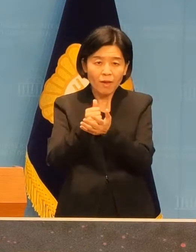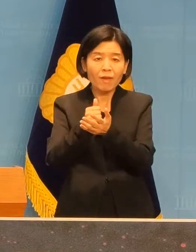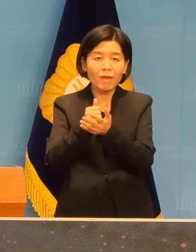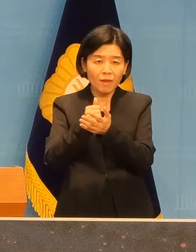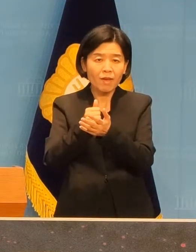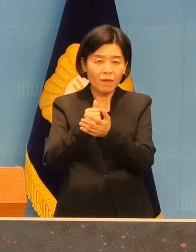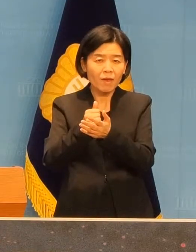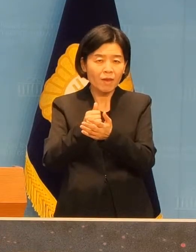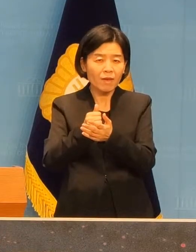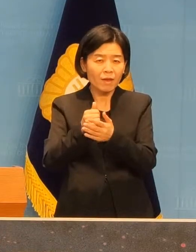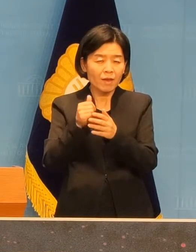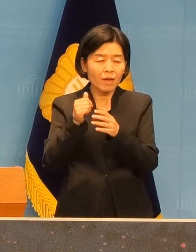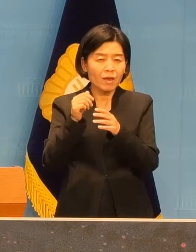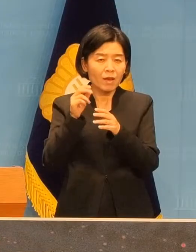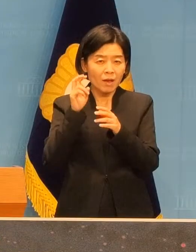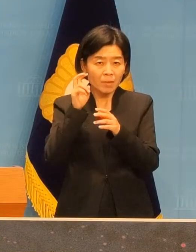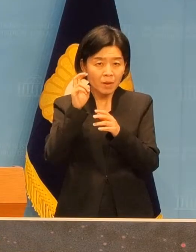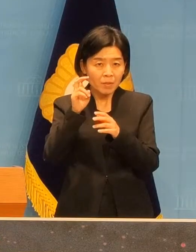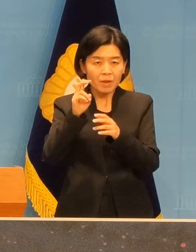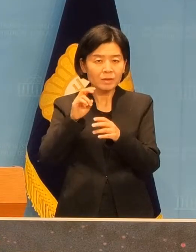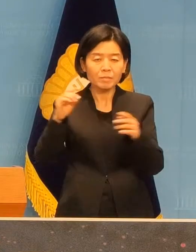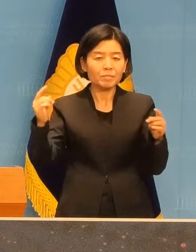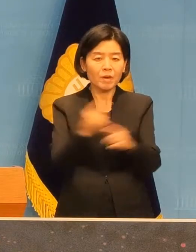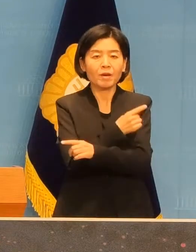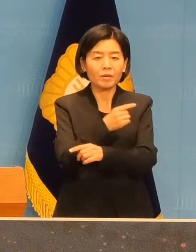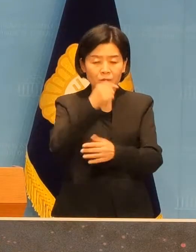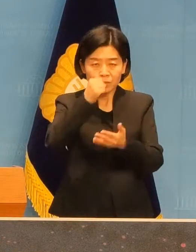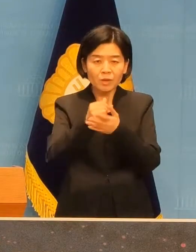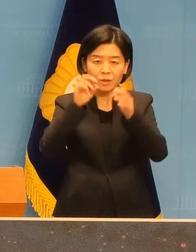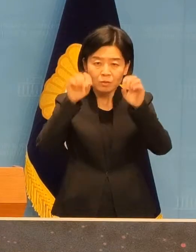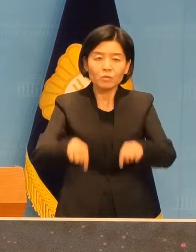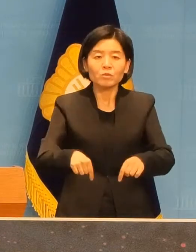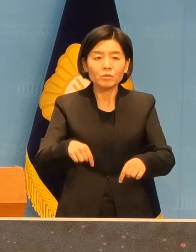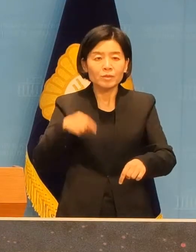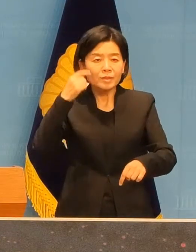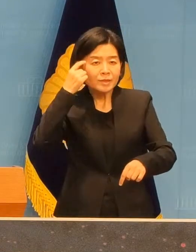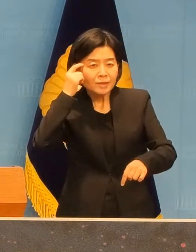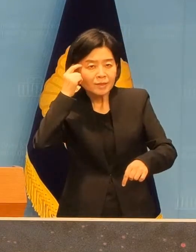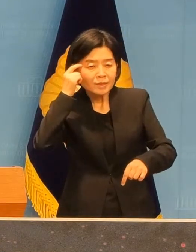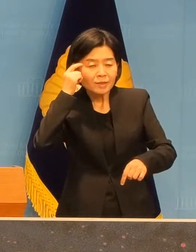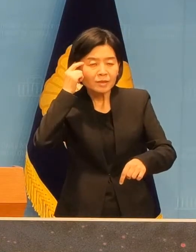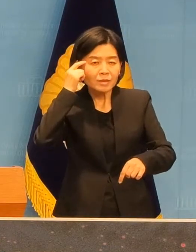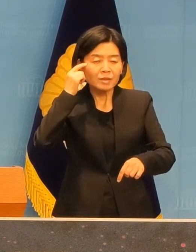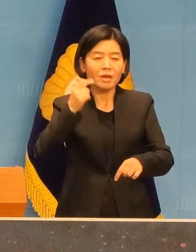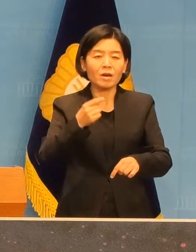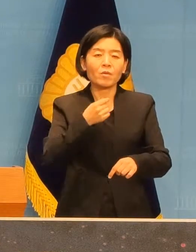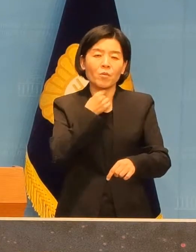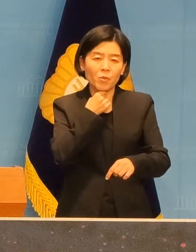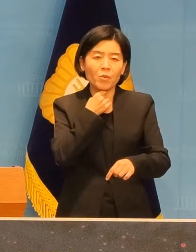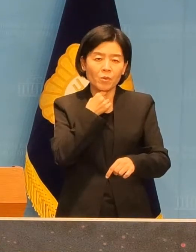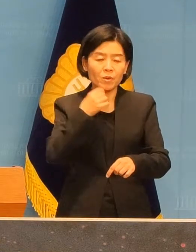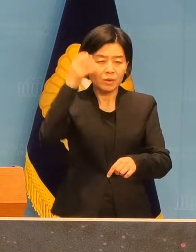재판을 뒤집으려고 한 것인 것을 똑똑히 또 기억하고 있습니다.